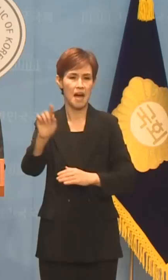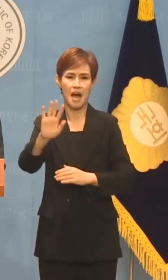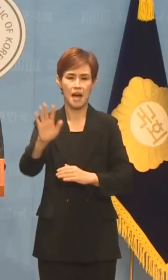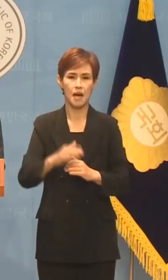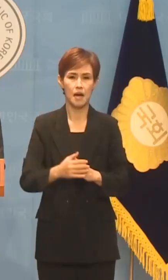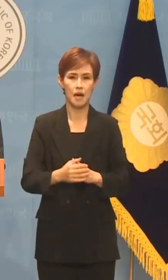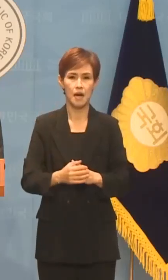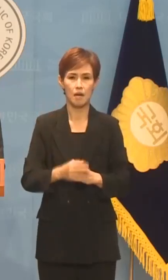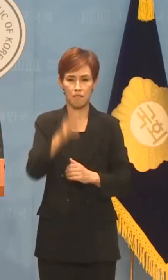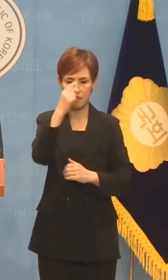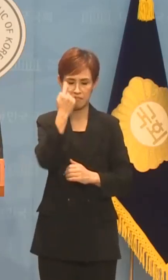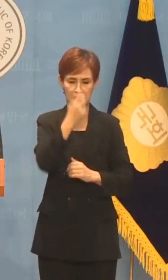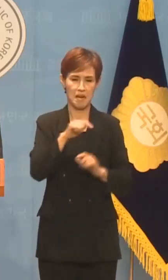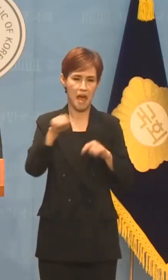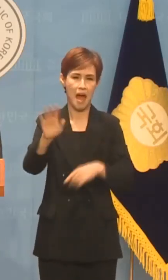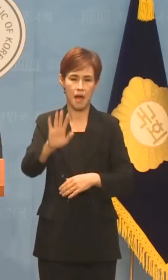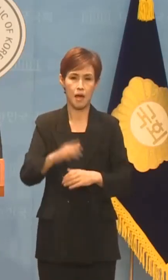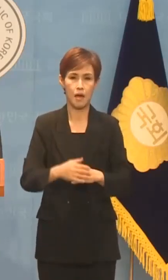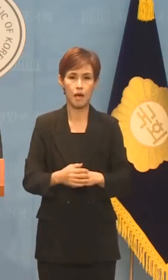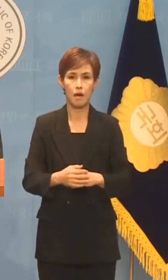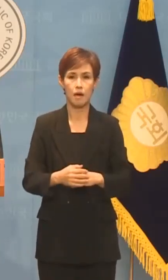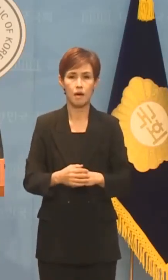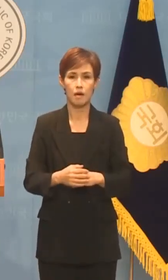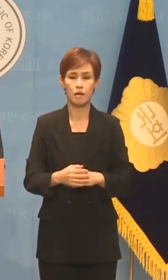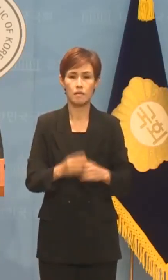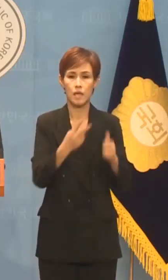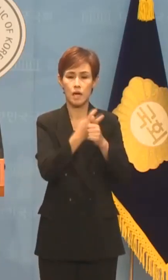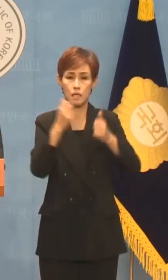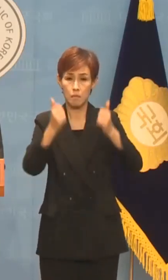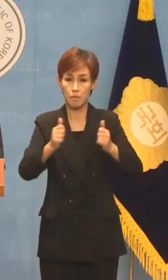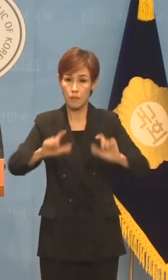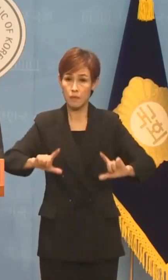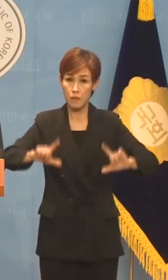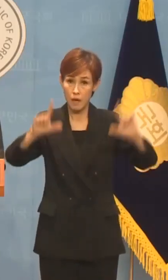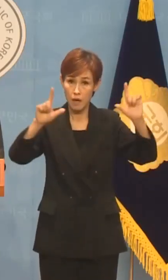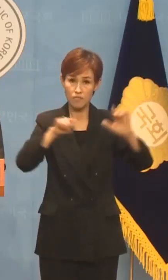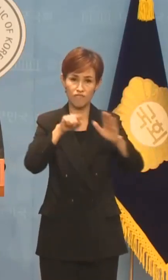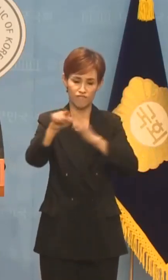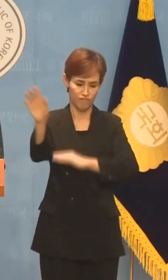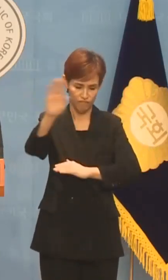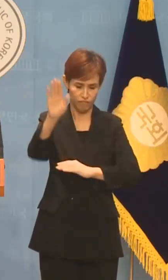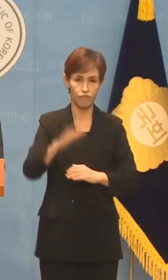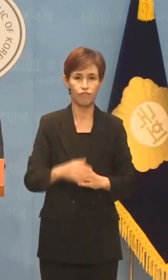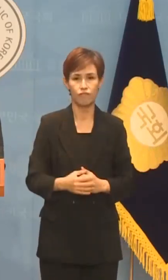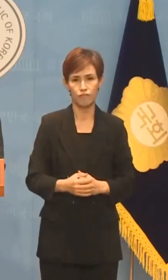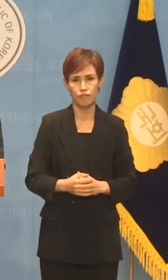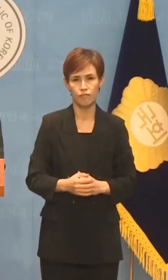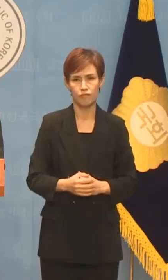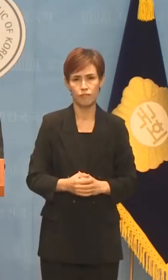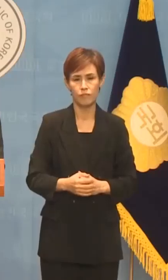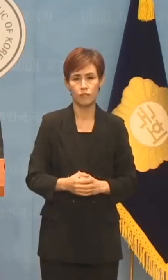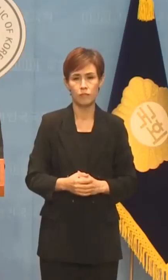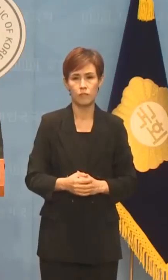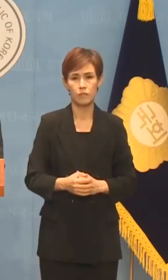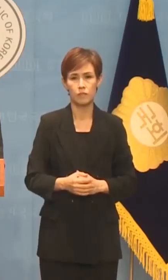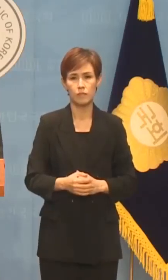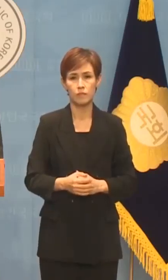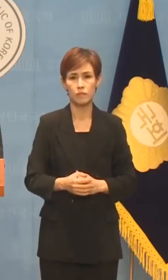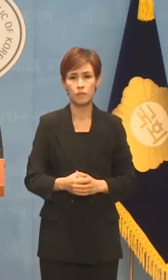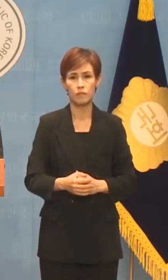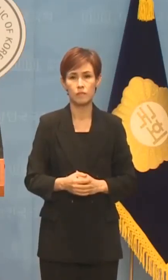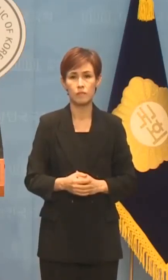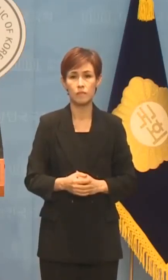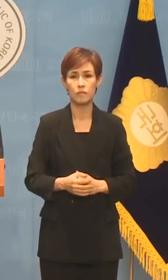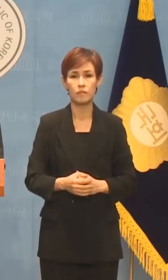거부하고 헌법재판소의 탄핵재판 변론 기일에도 출석을 거부했습니다. 그러면서 유일하게